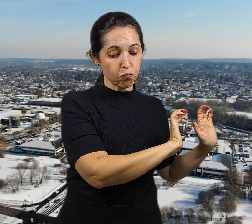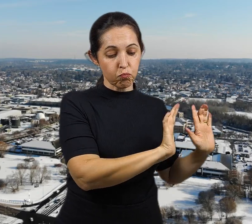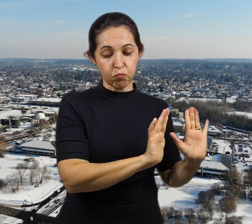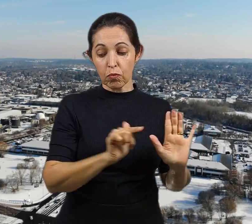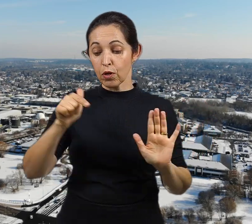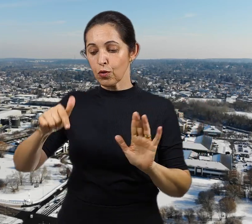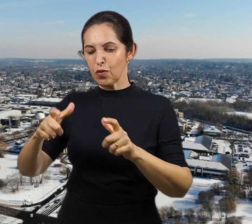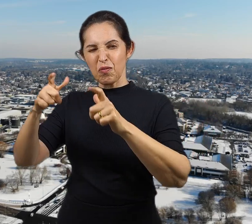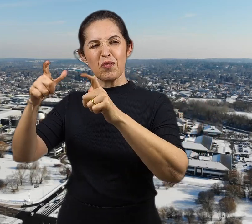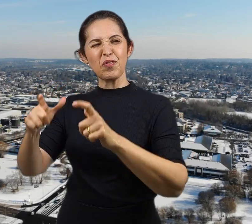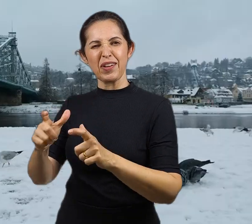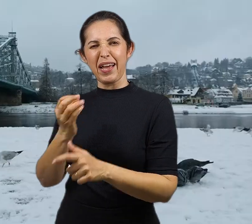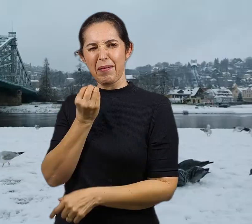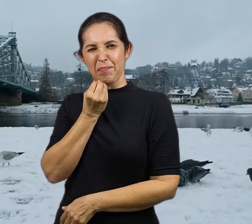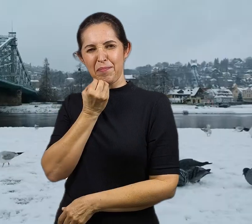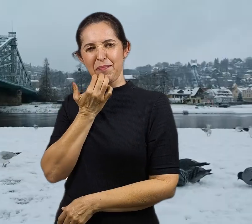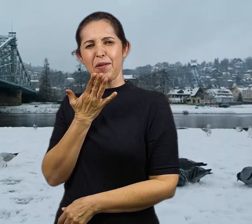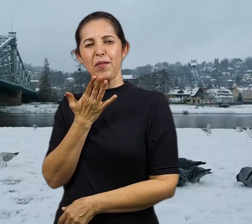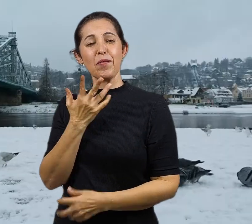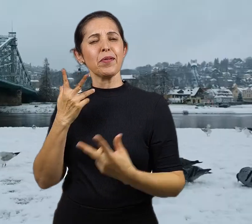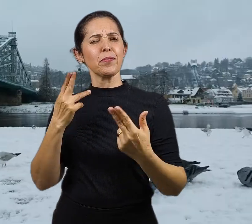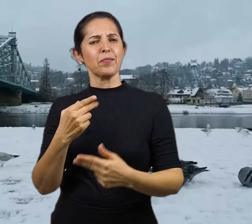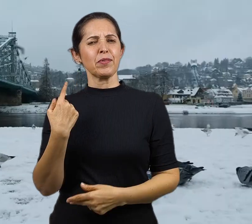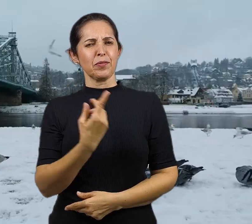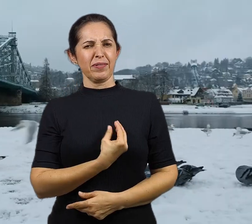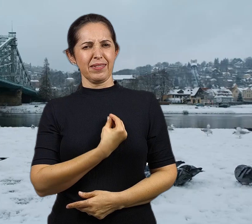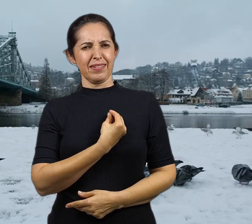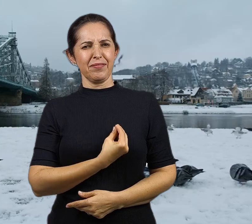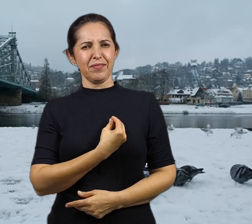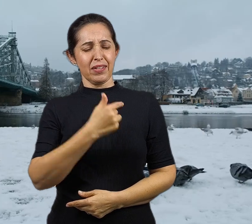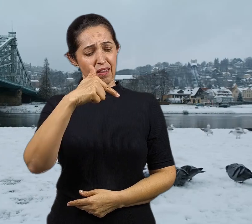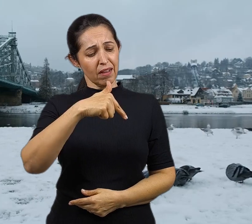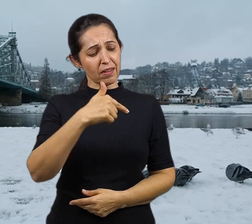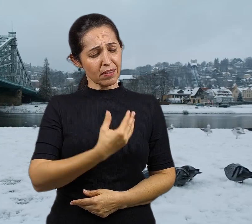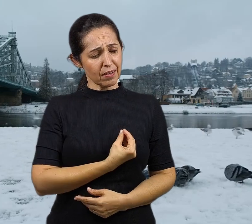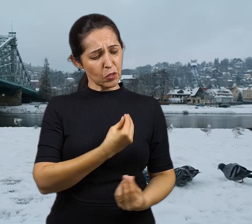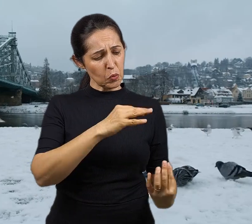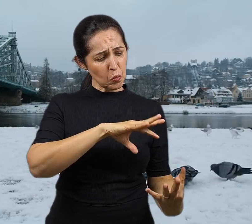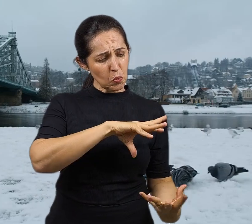mundo e a qualquer momento o Senhor pode vir para nos arrebatar.